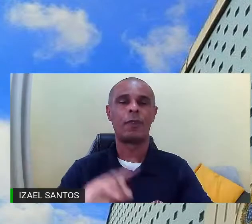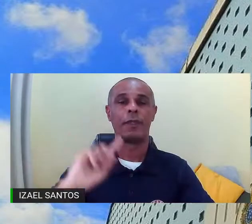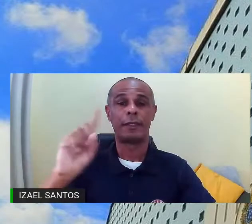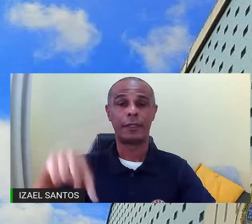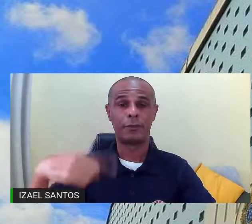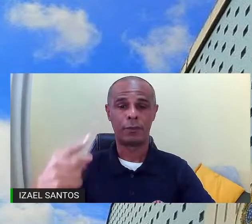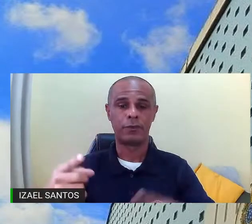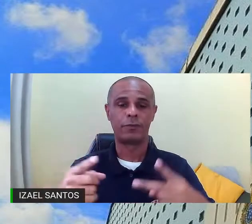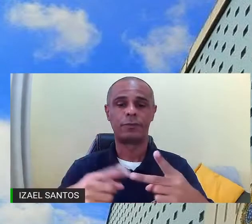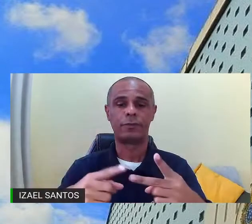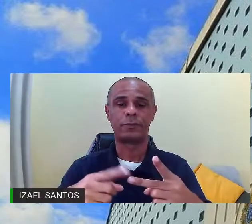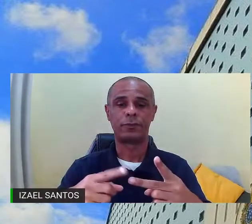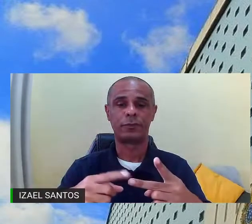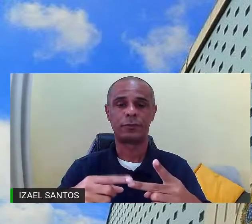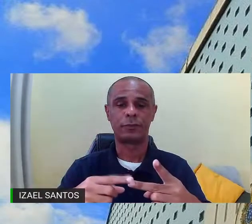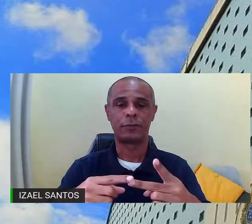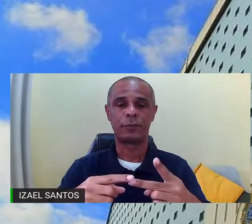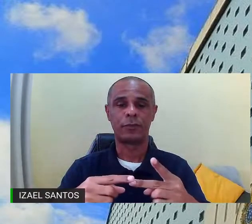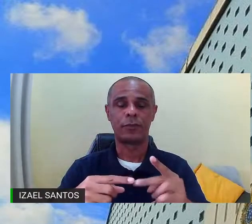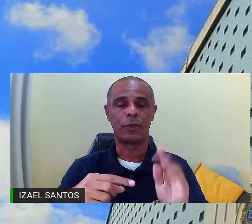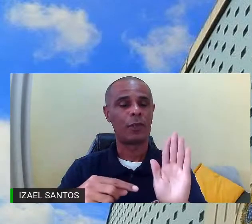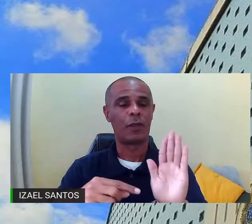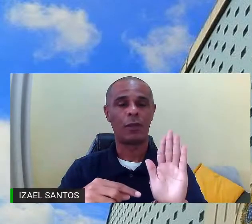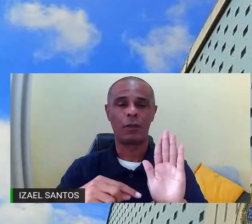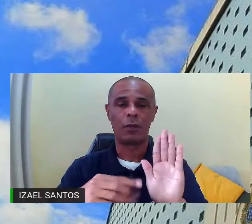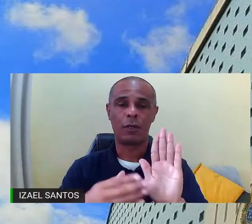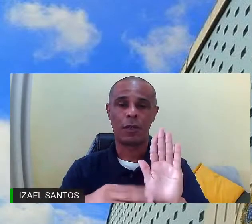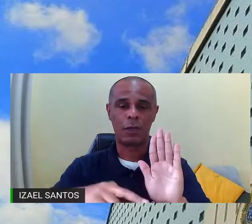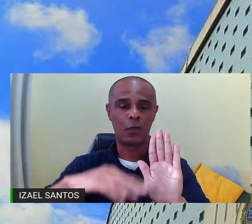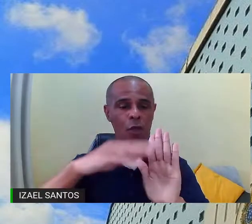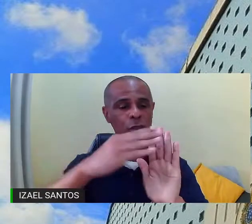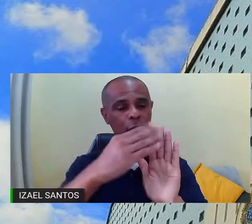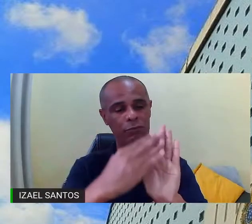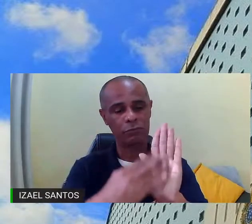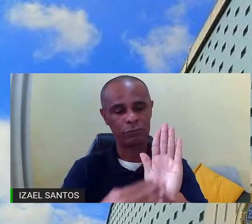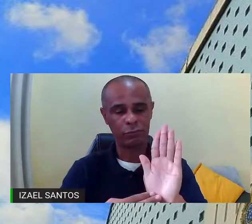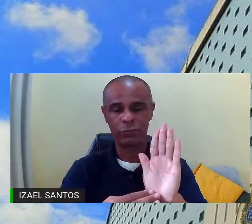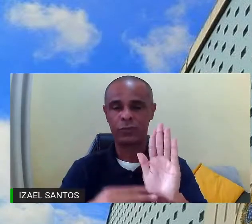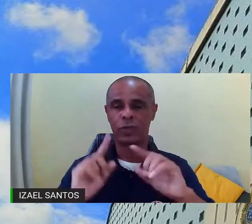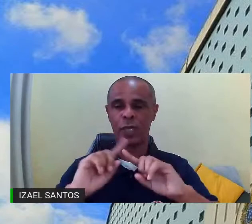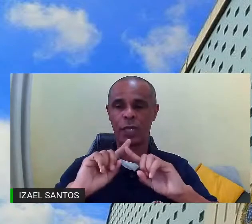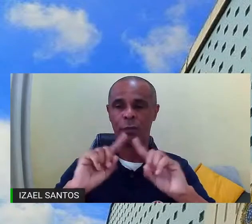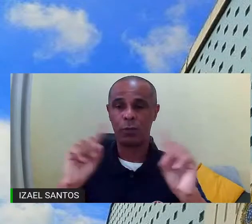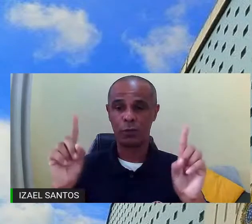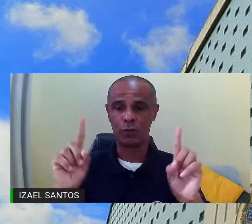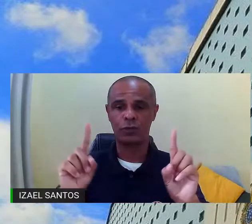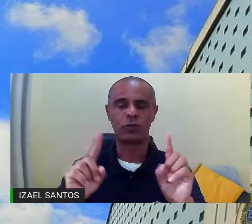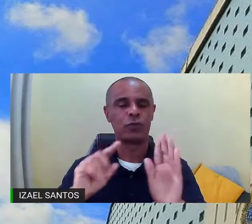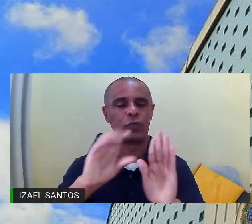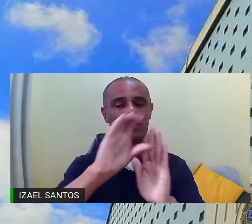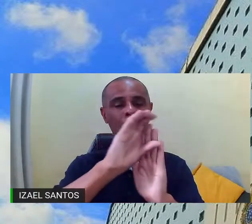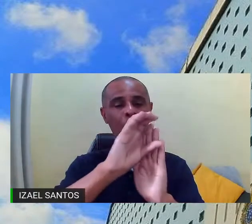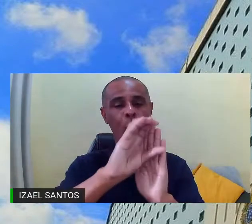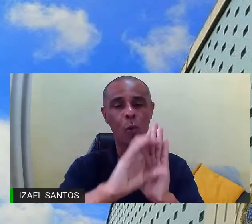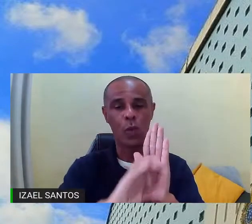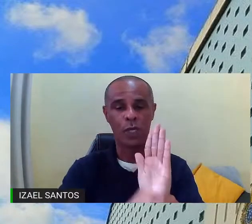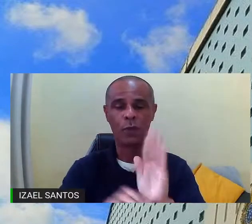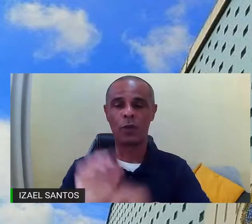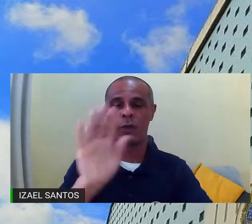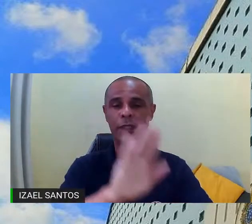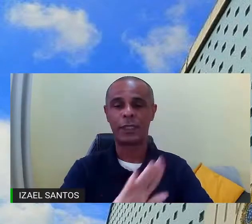Depois, a nota de repúdio ou manifesto sobre as diretrizes curriculares nacionais para